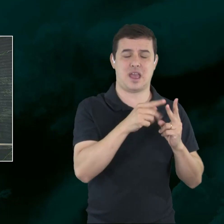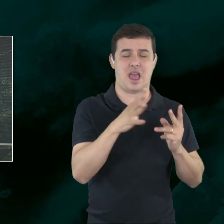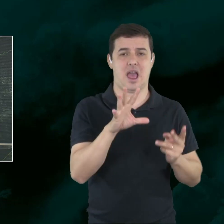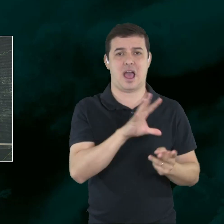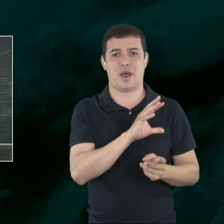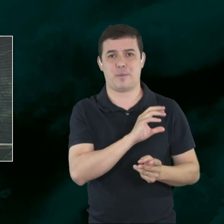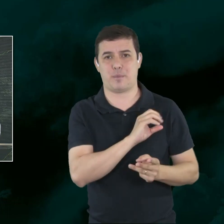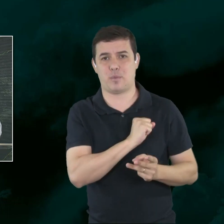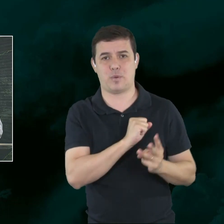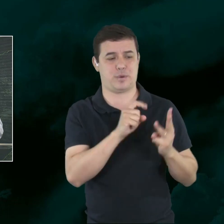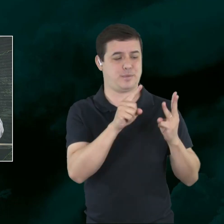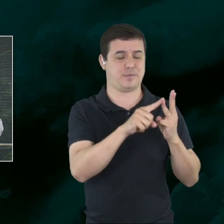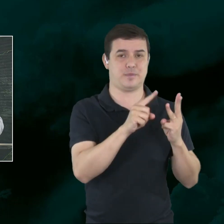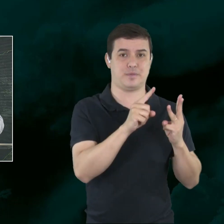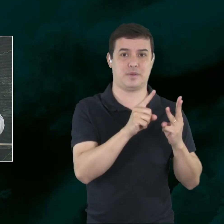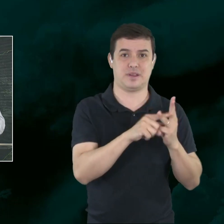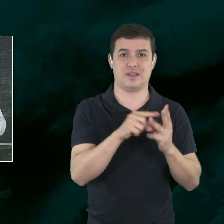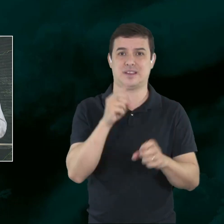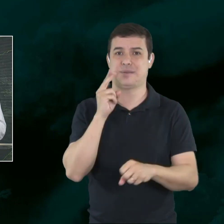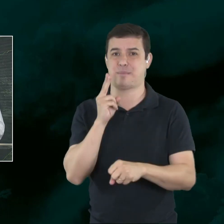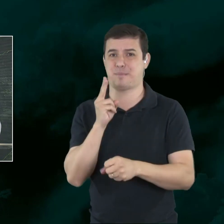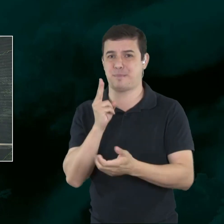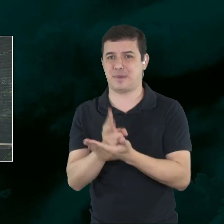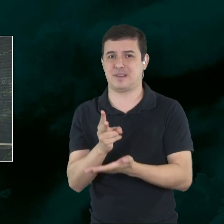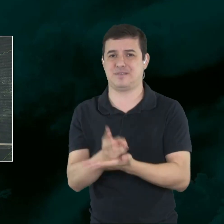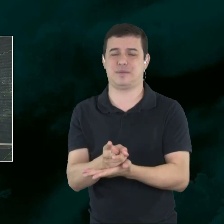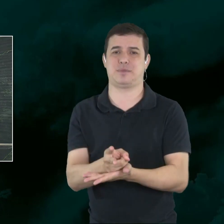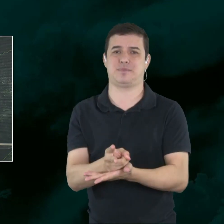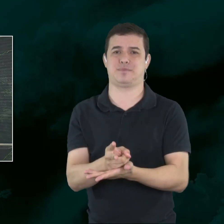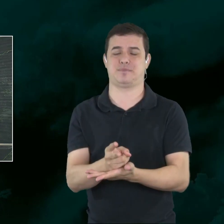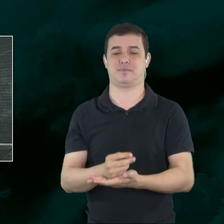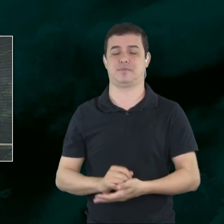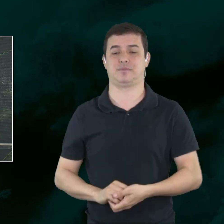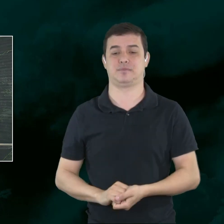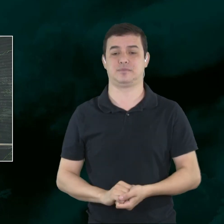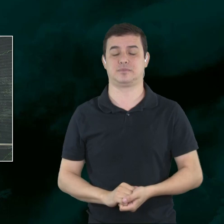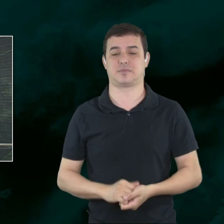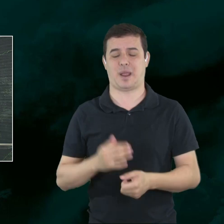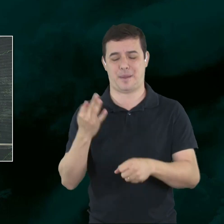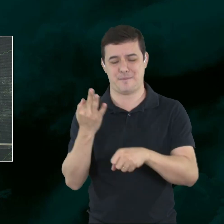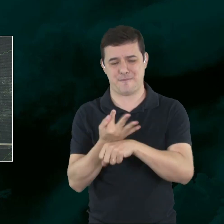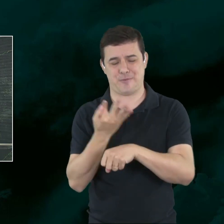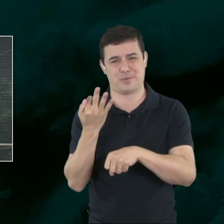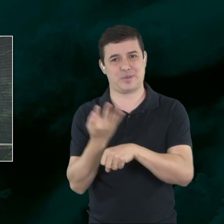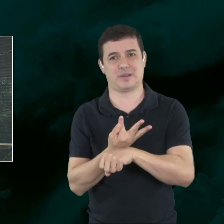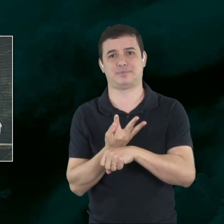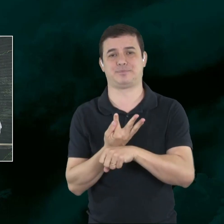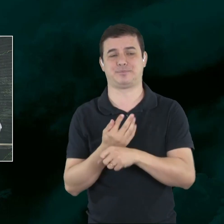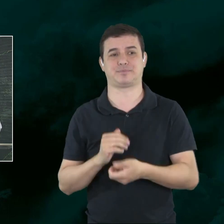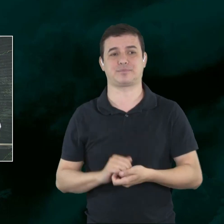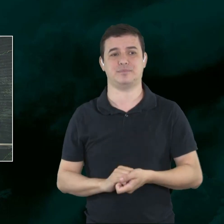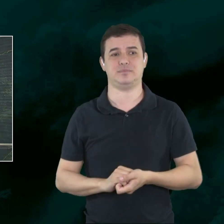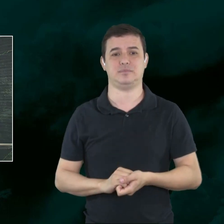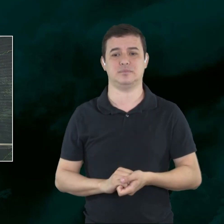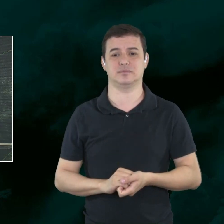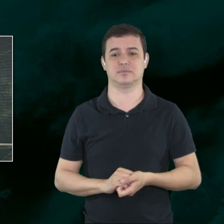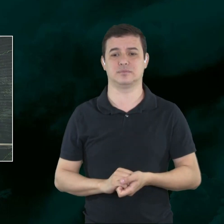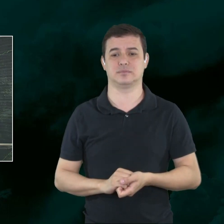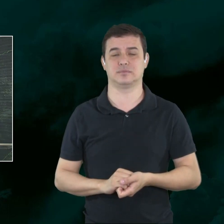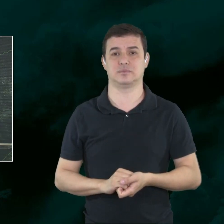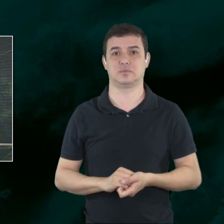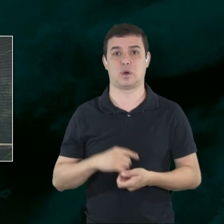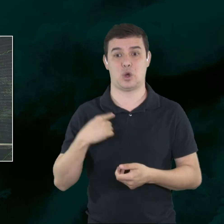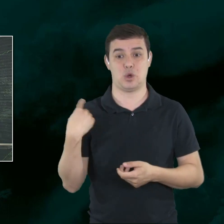perseverança. Irmãos, nós não só não somos apenas